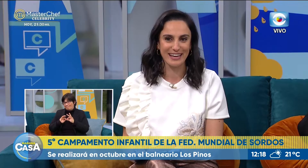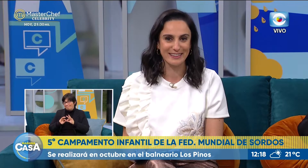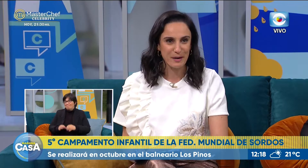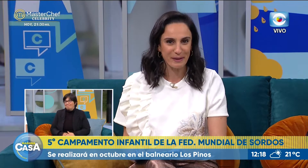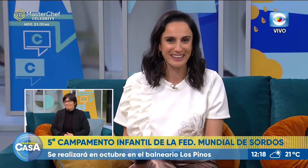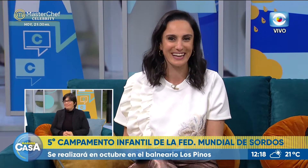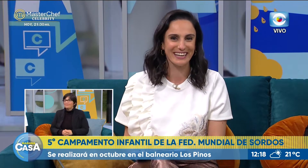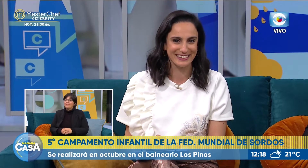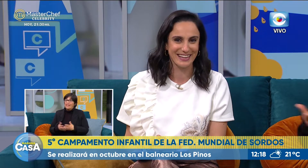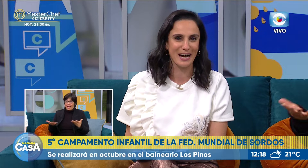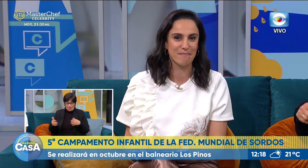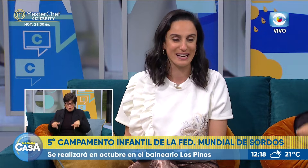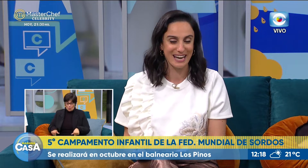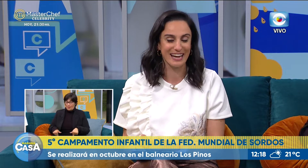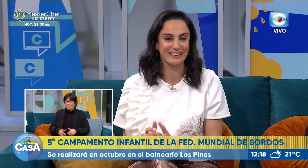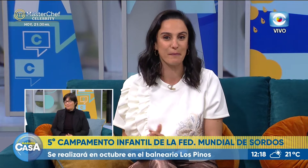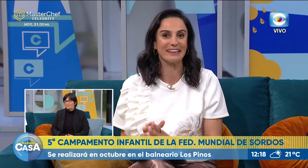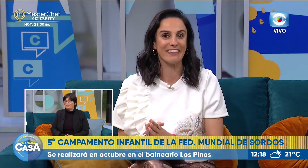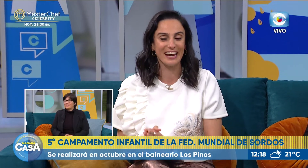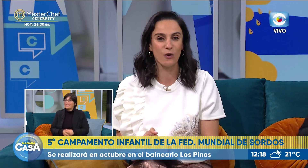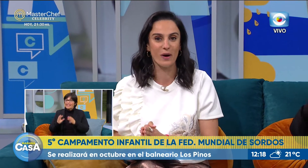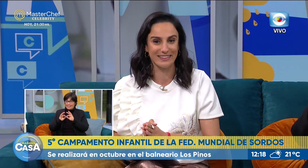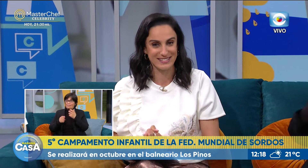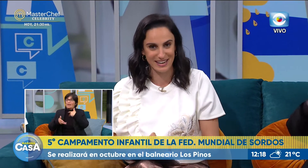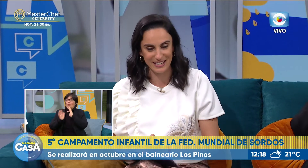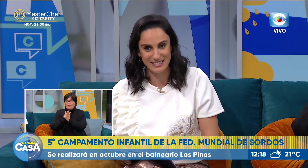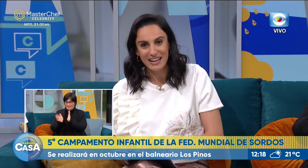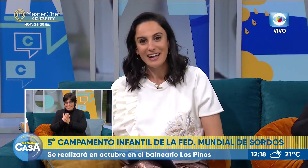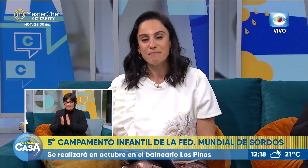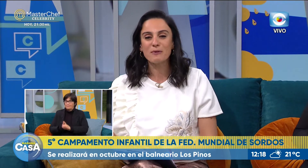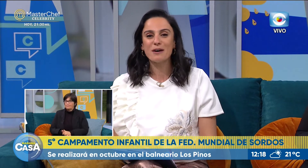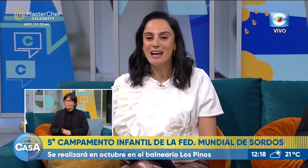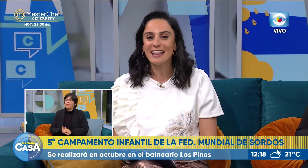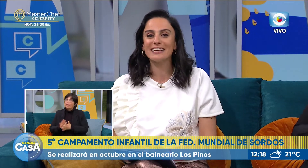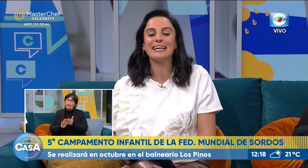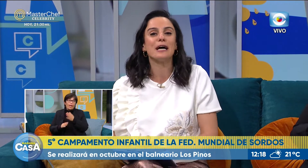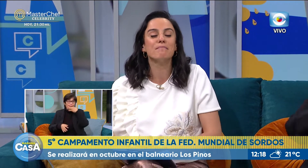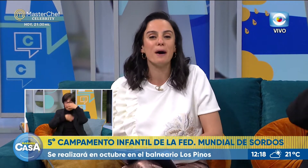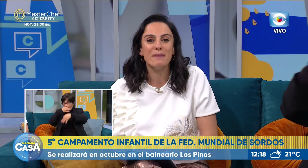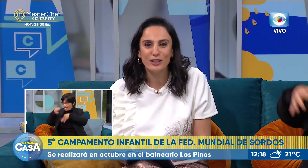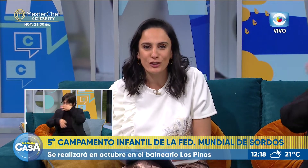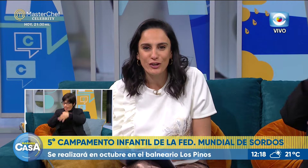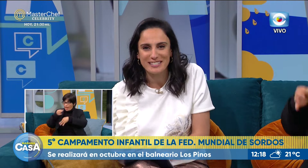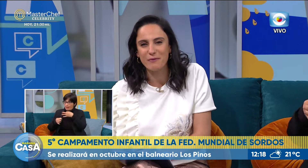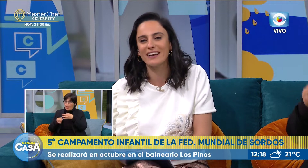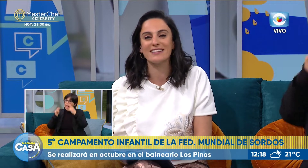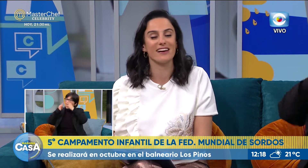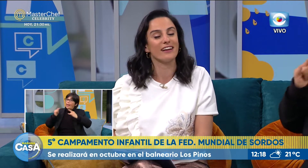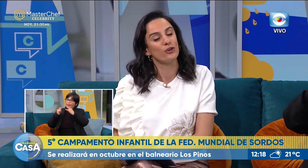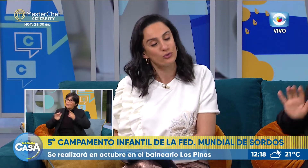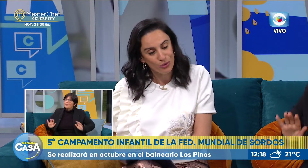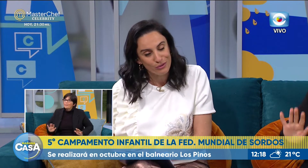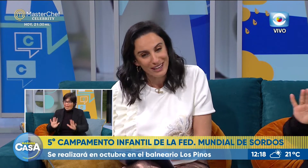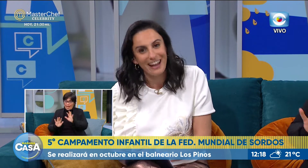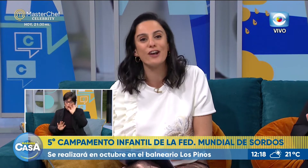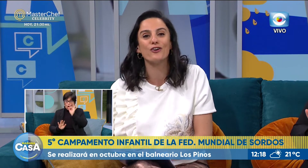de intérprete en esta mañana, intérprete de lengua de señas. Vamos a hablar de este campamento que se va a realizar